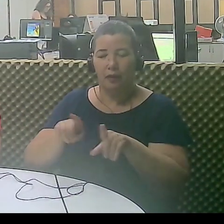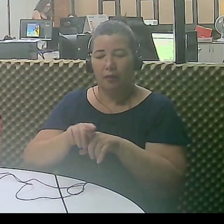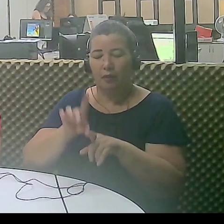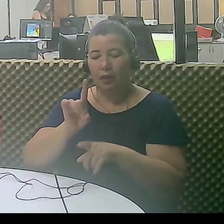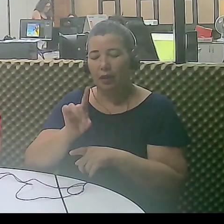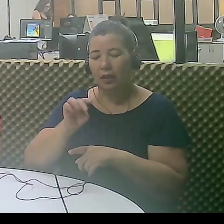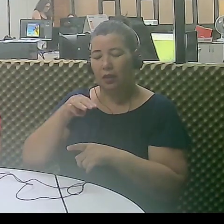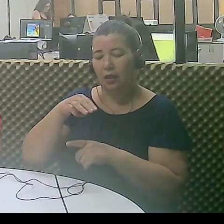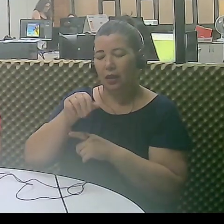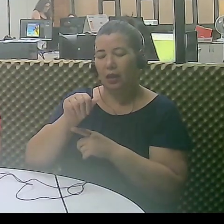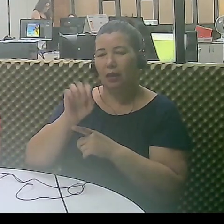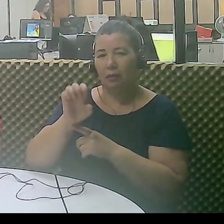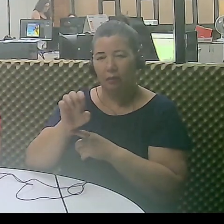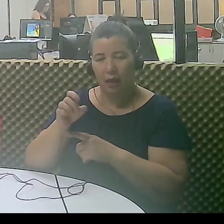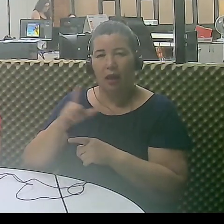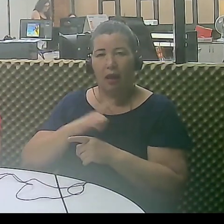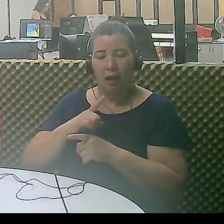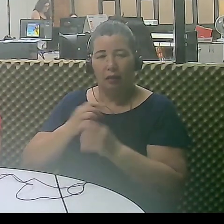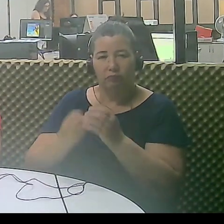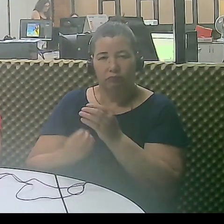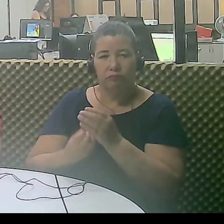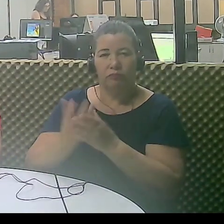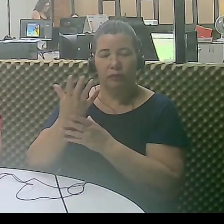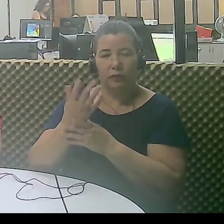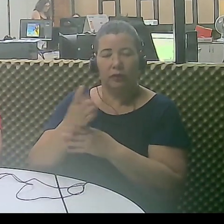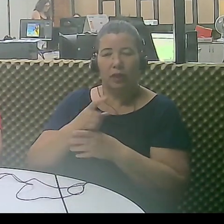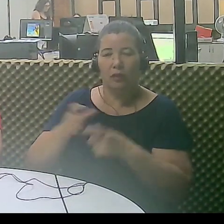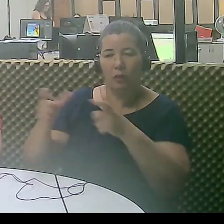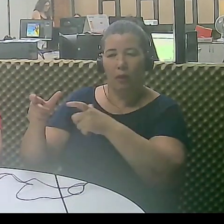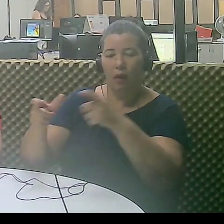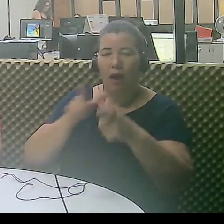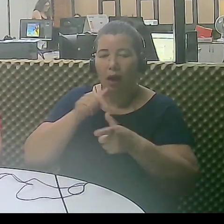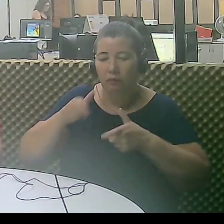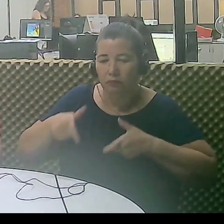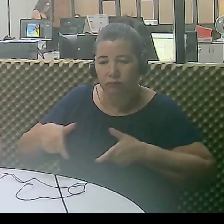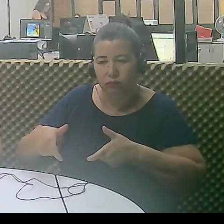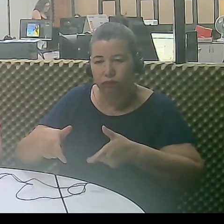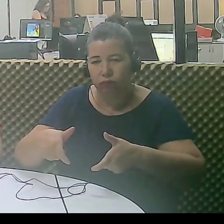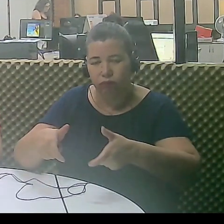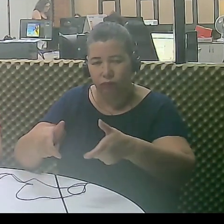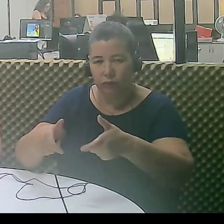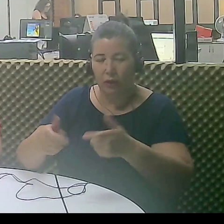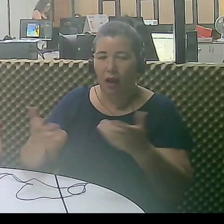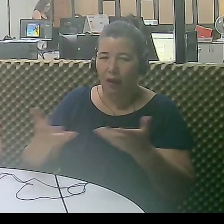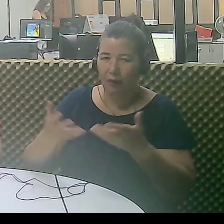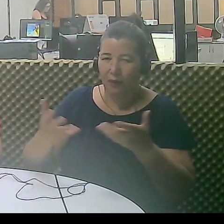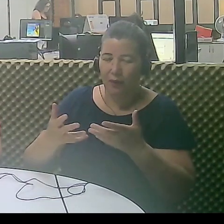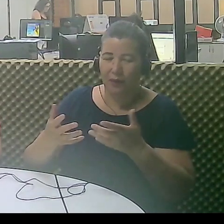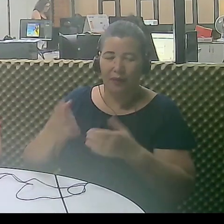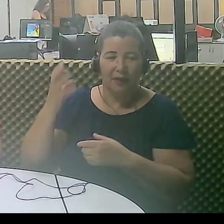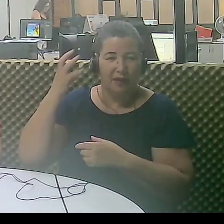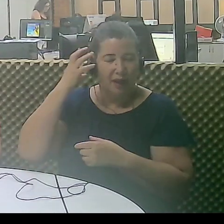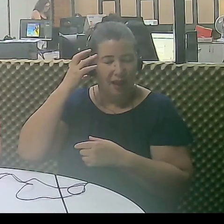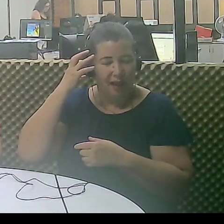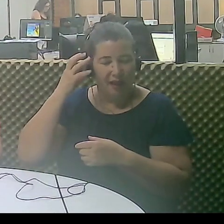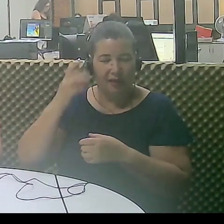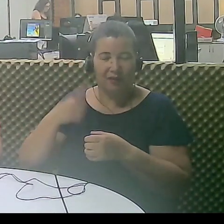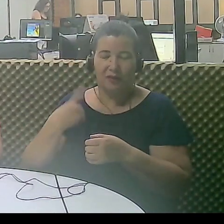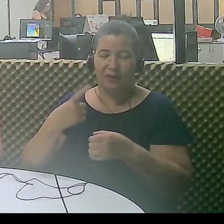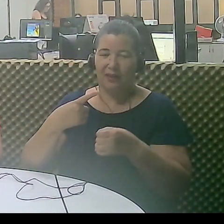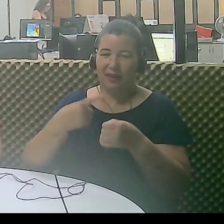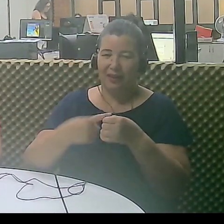nas estações elevatórias de esgoto. Essas e outras notícias a partir de agora na Rádio Nossa Cidade. Vem com a